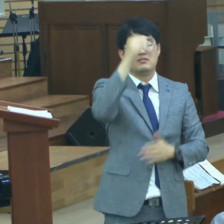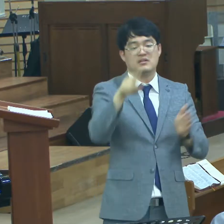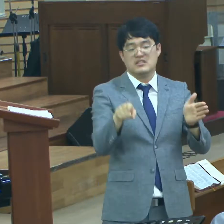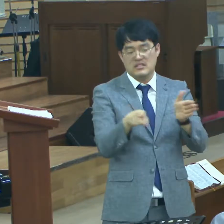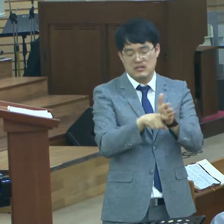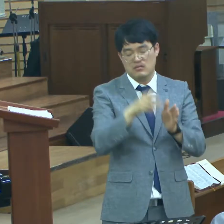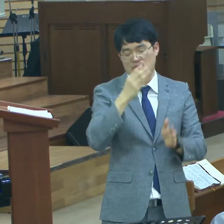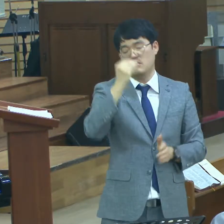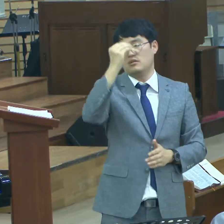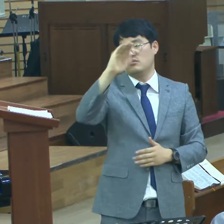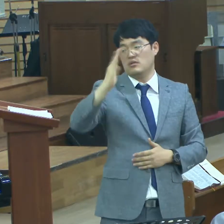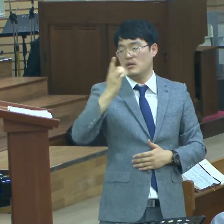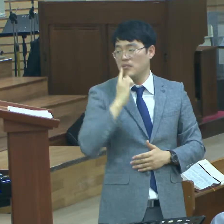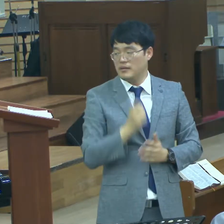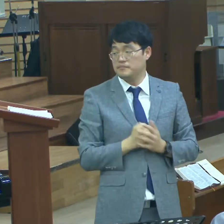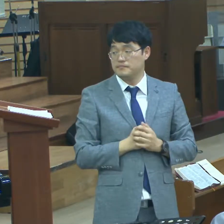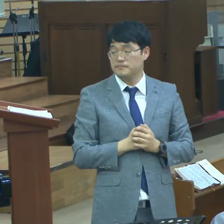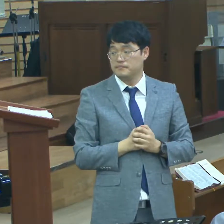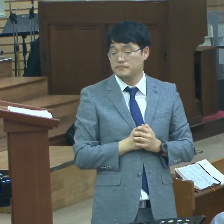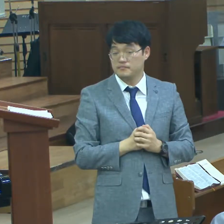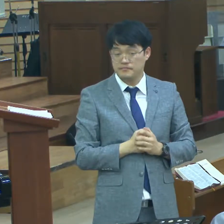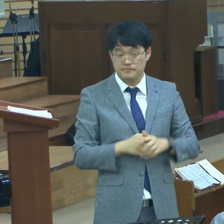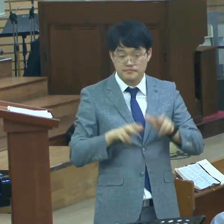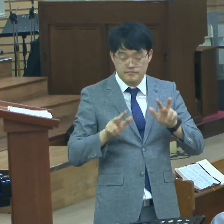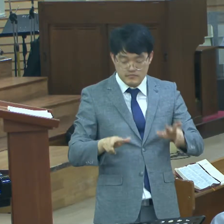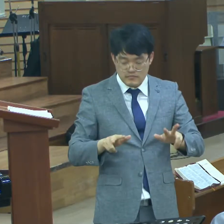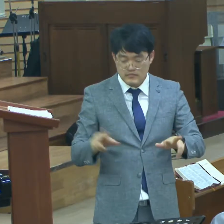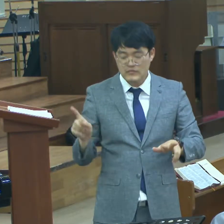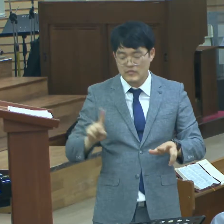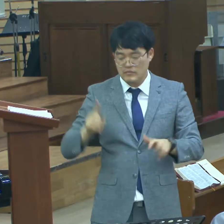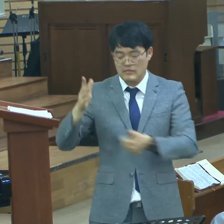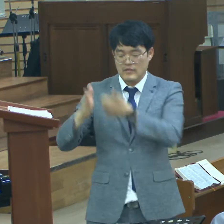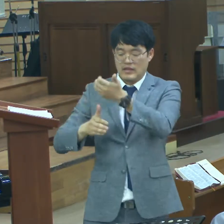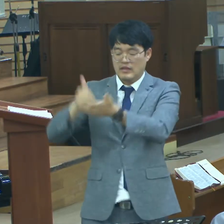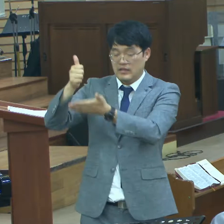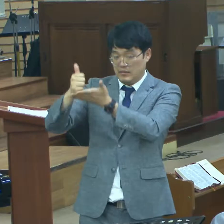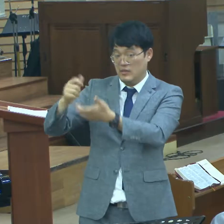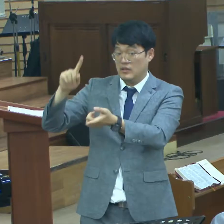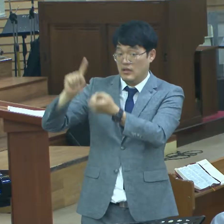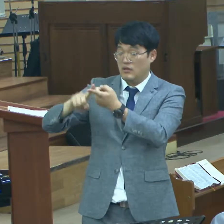거예요. 그러니까 엄청나게 경계선을 많이 넘은 거죠.